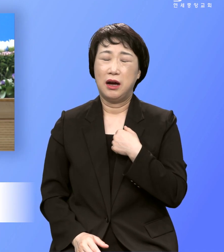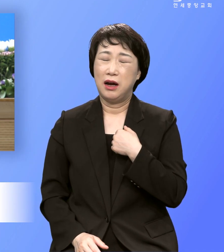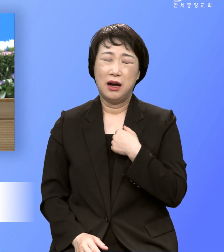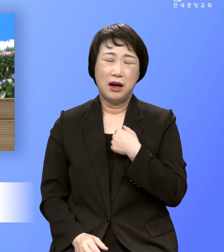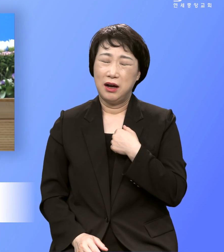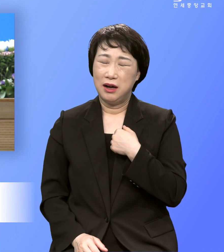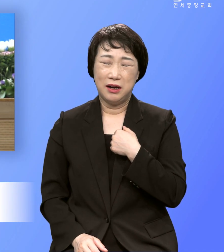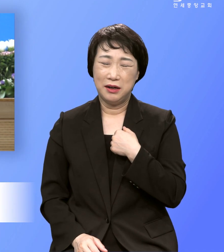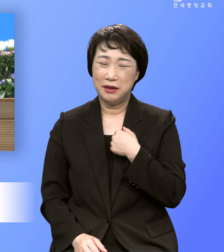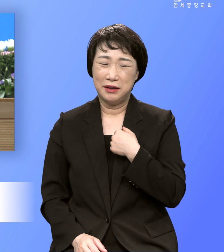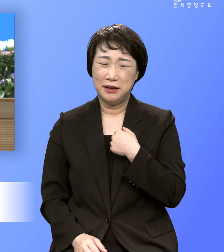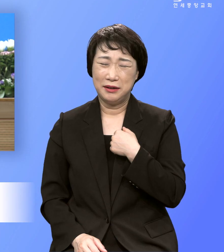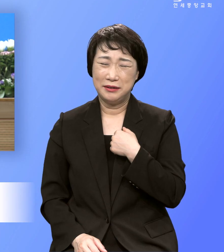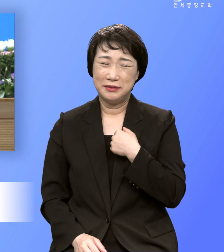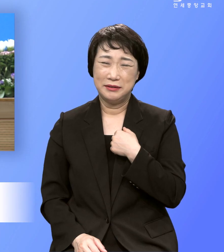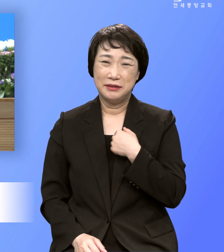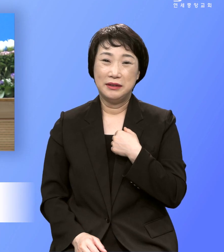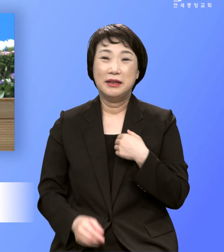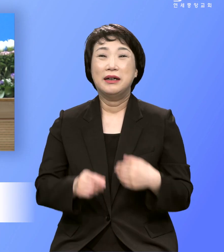이렇게 가장